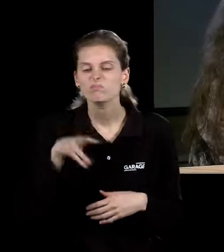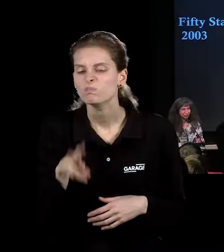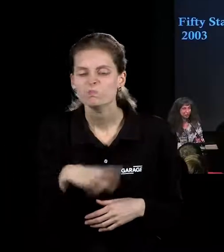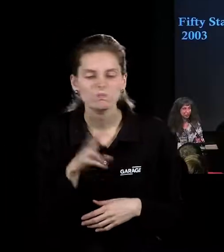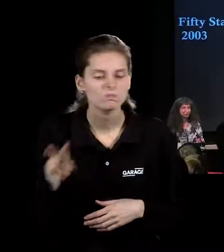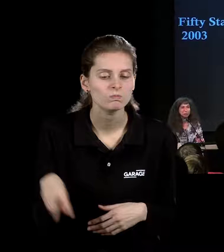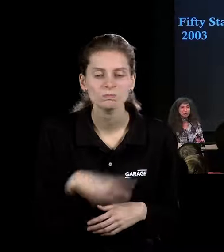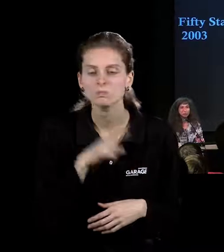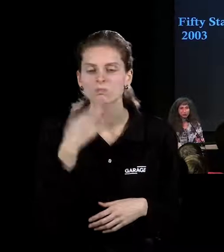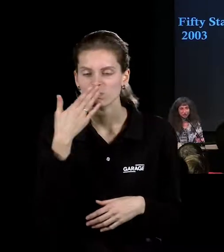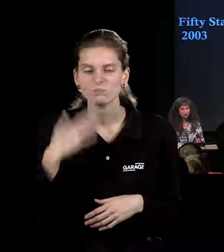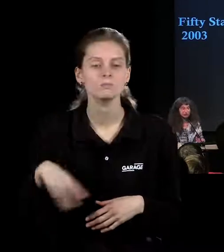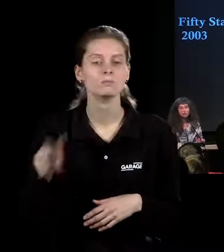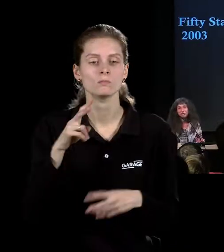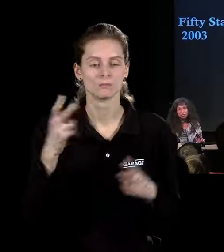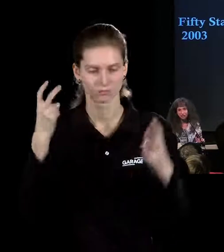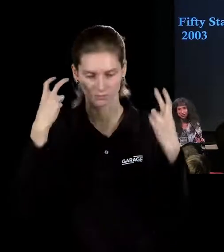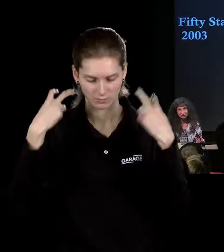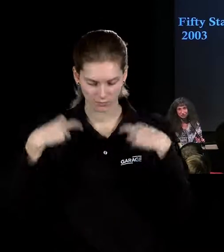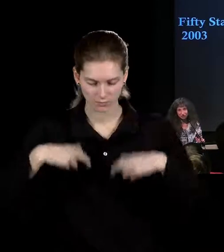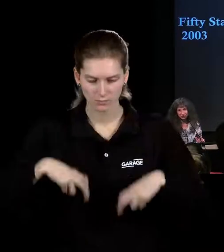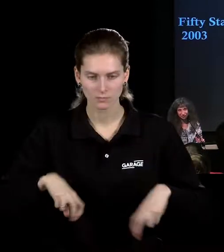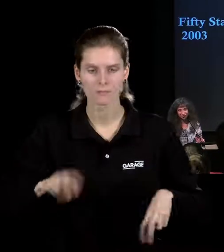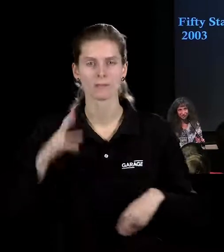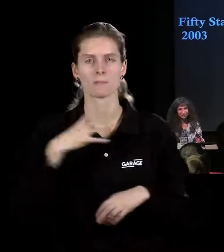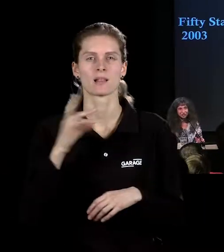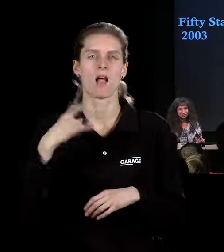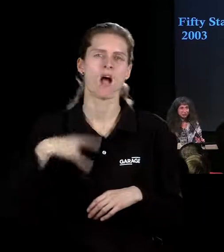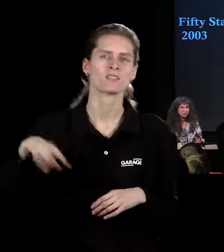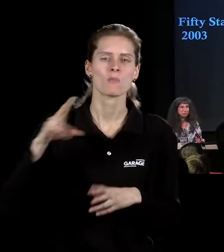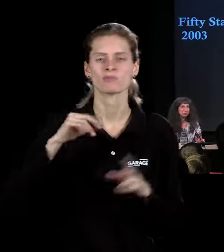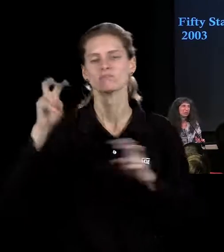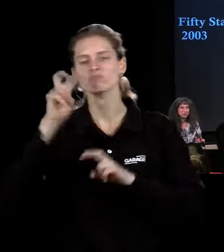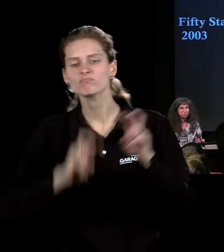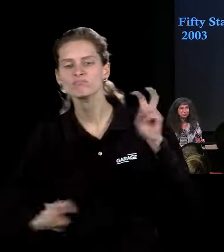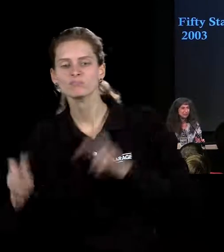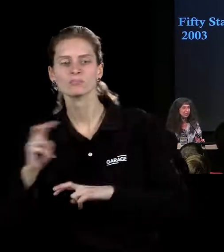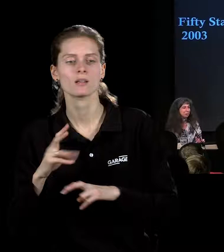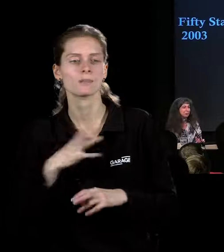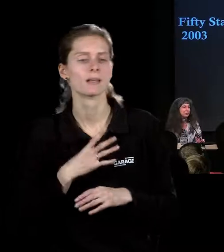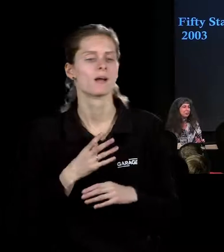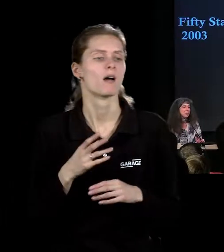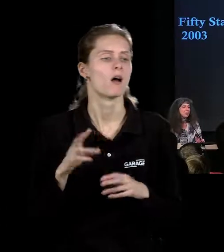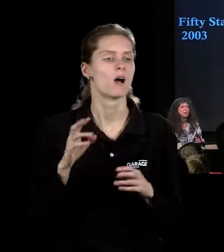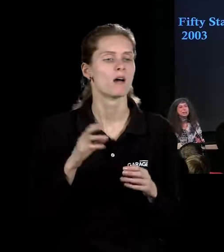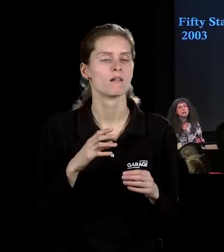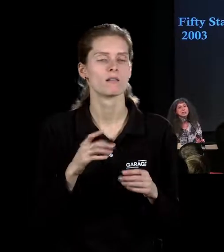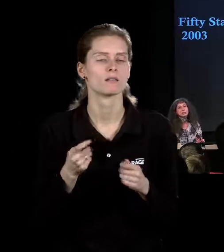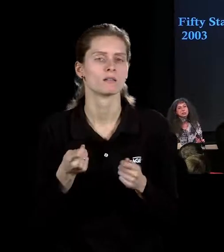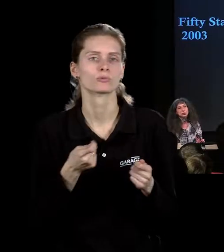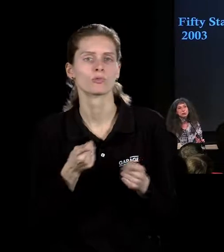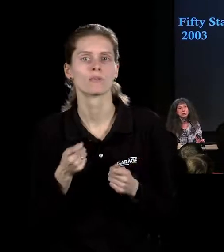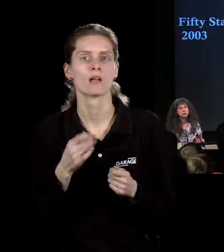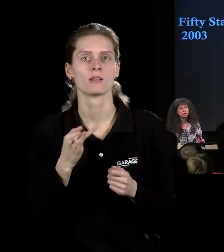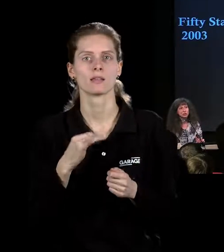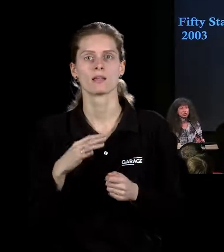как обыскивали. Как раз это был пик, вот это, когда обыскивали во всех аэропортах, когда такой мер безопасности и паранойи, и находила